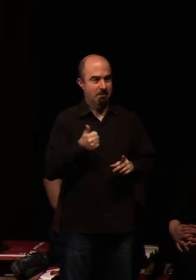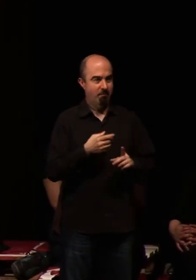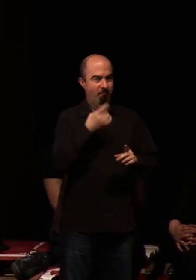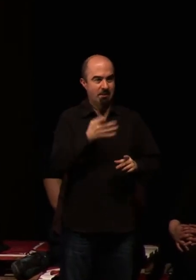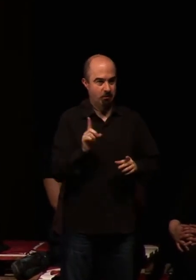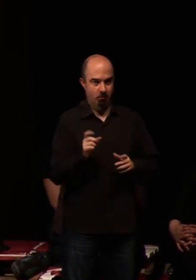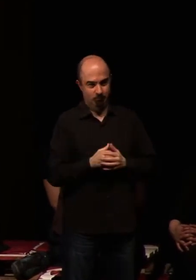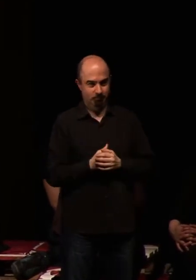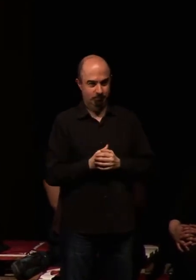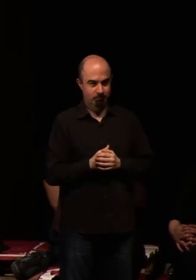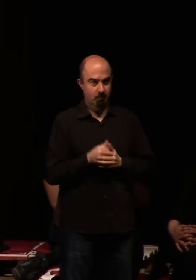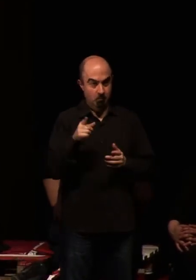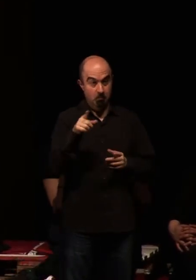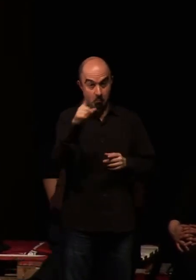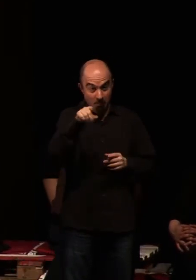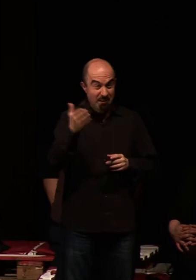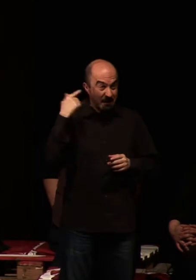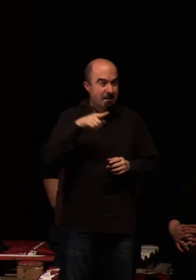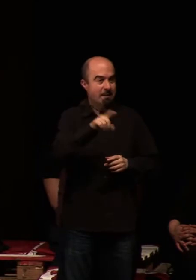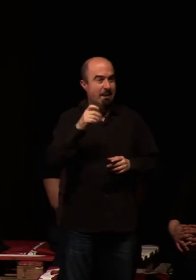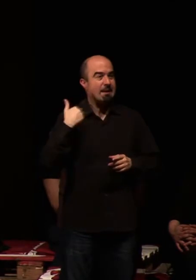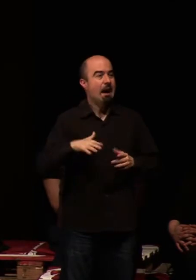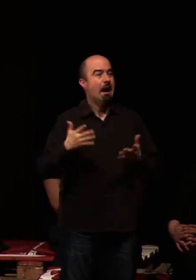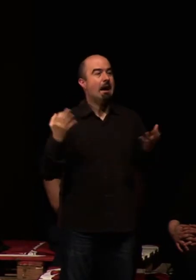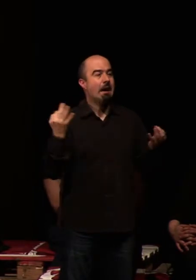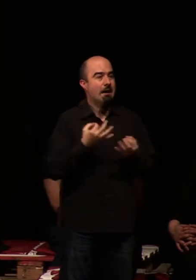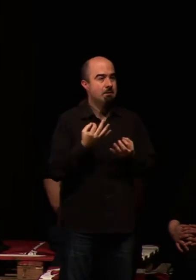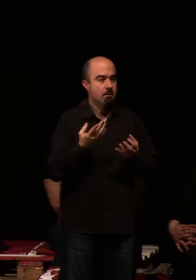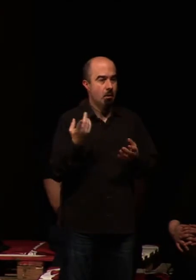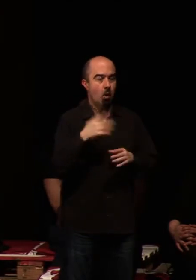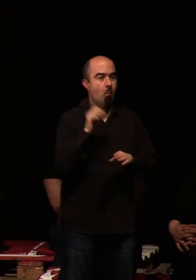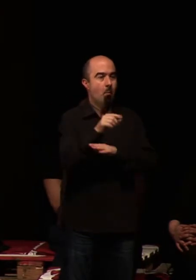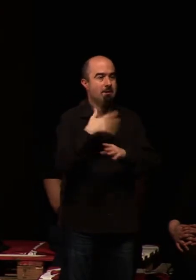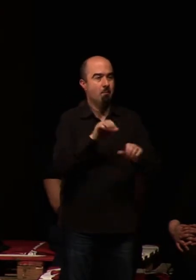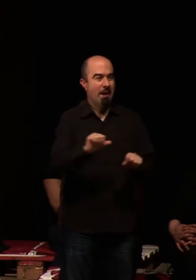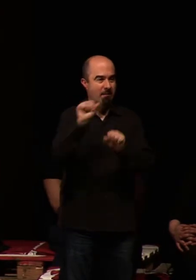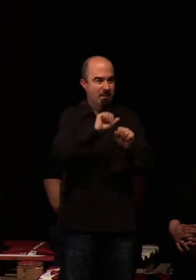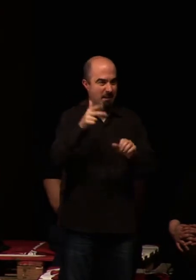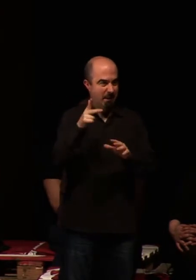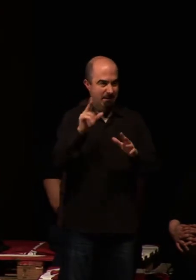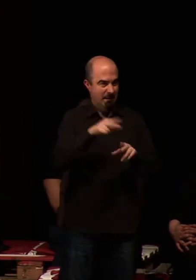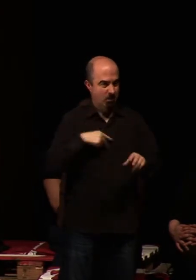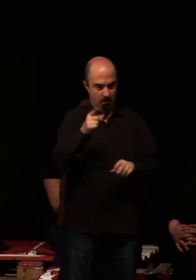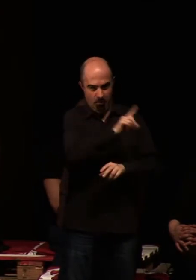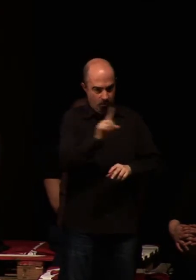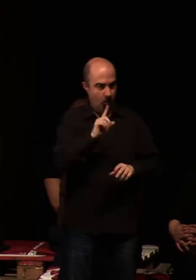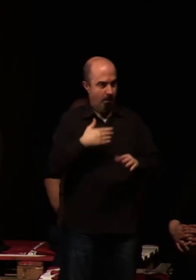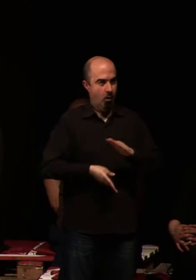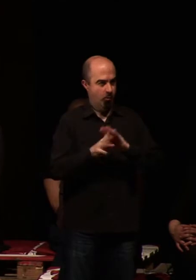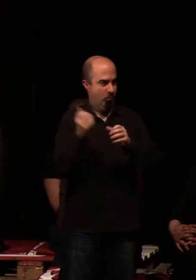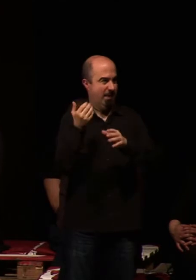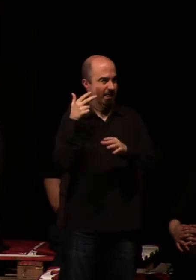fàcil, però va optar, fonamentalment, per no renunciar mai a la defensa dels drets nacionals i als drets de la